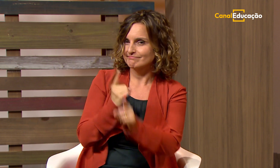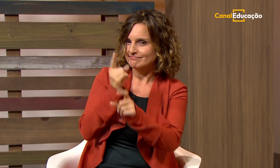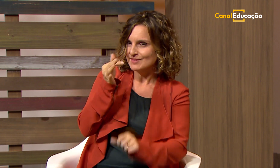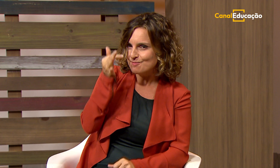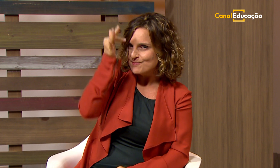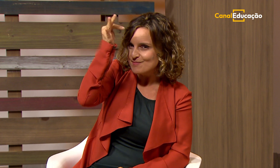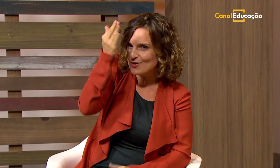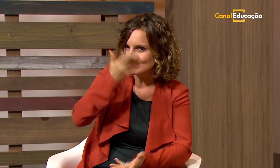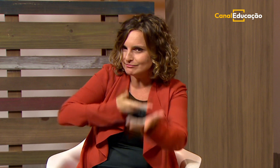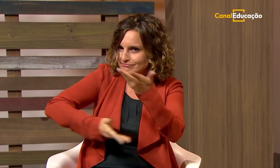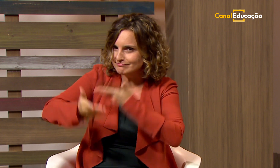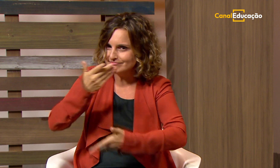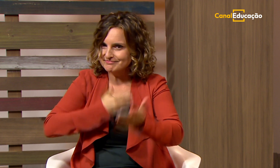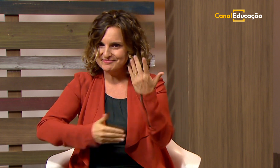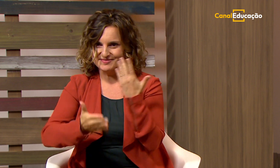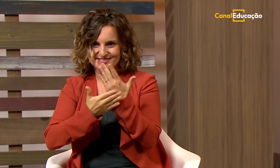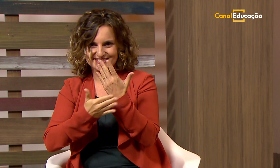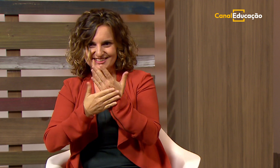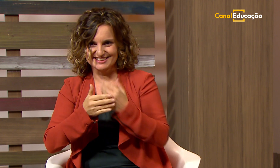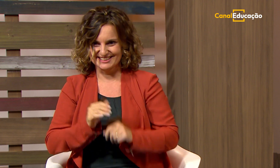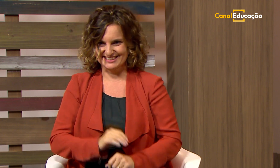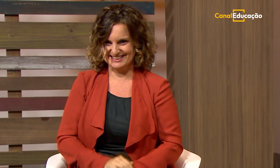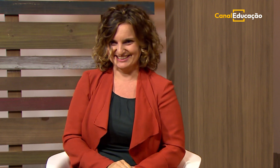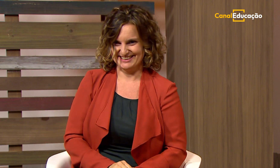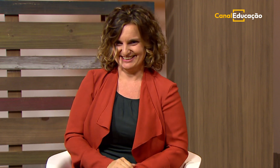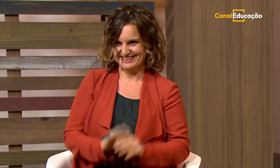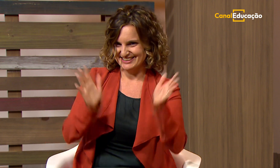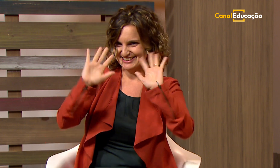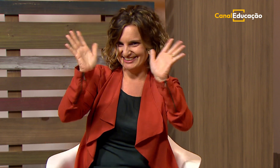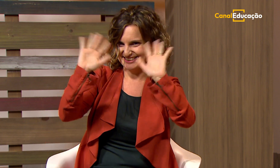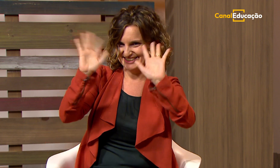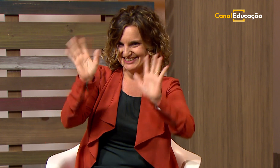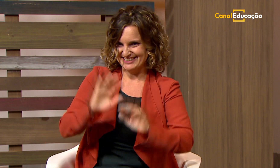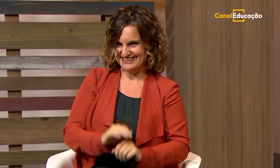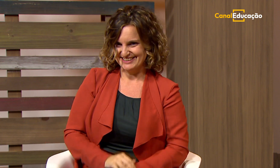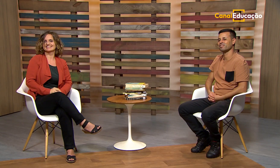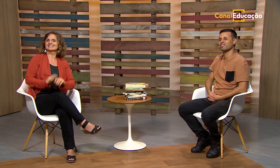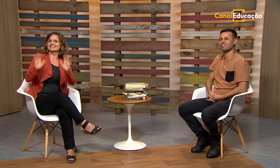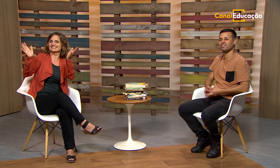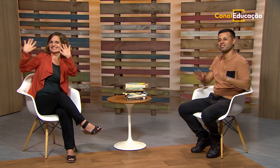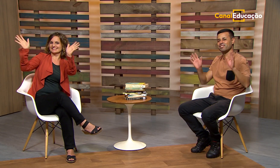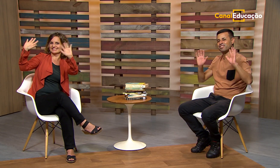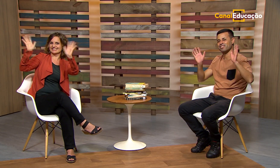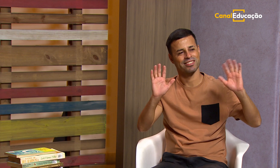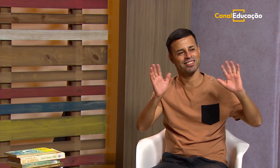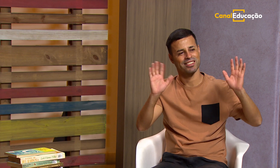Até breve, nos próximos bate-papos. Tchau, tchau. Tchau, tchau.